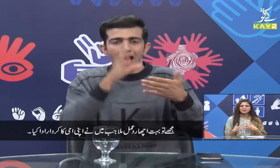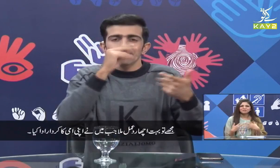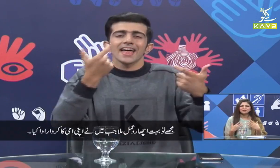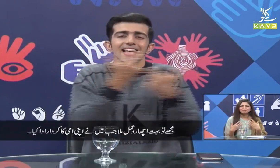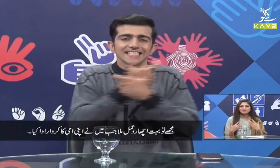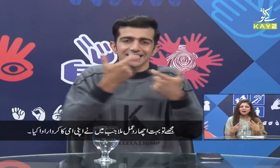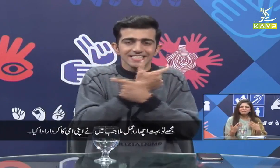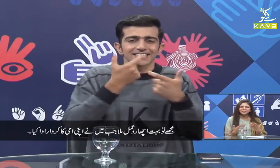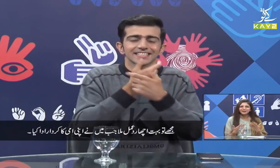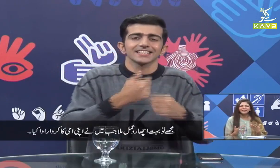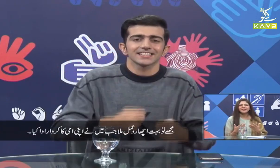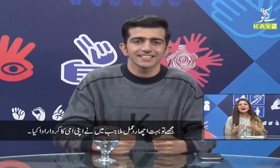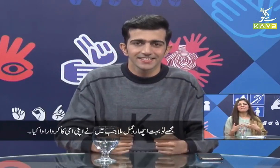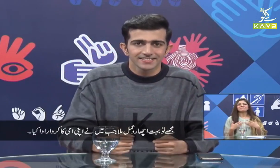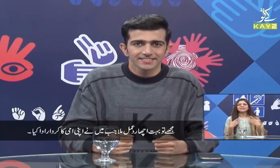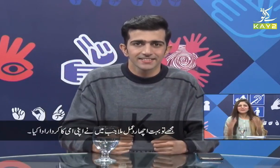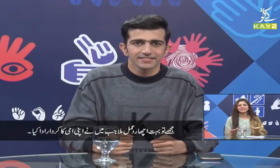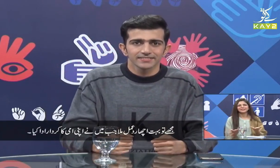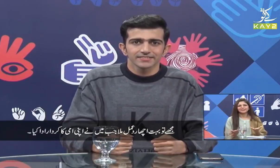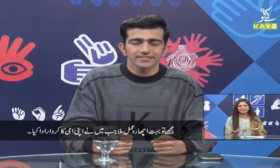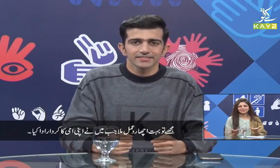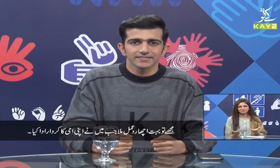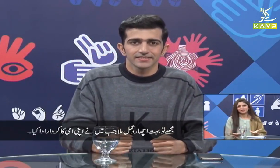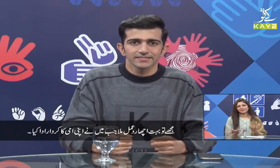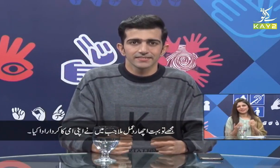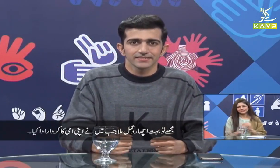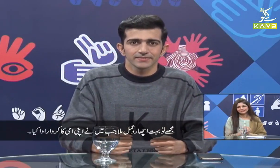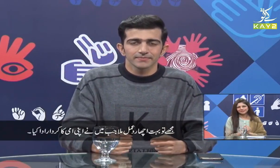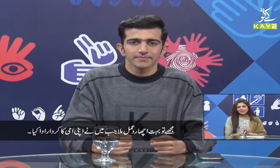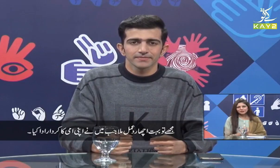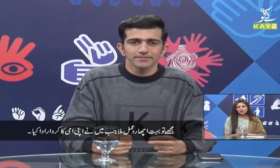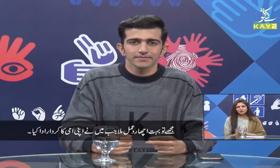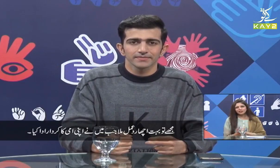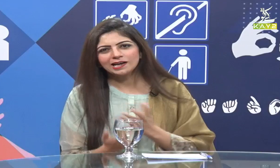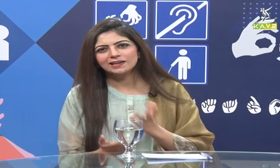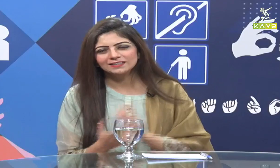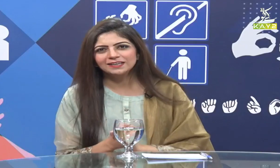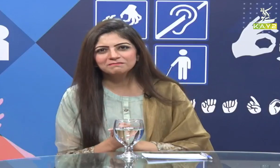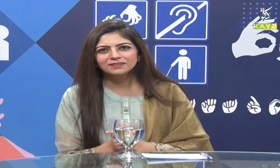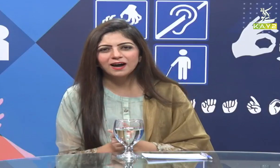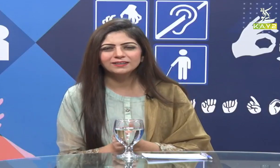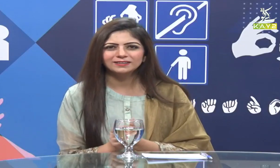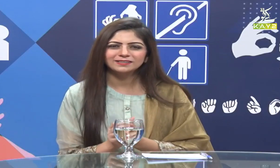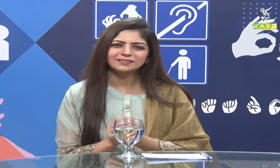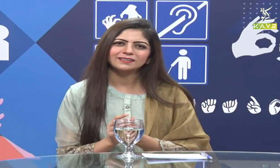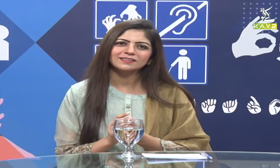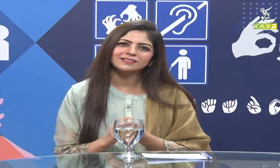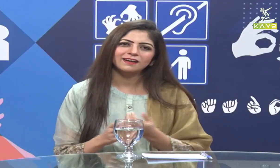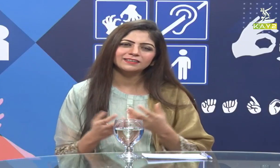अपनी अम्मी का अम्मी बन के कैरेक्टर प्ले किया। तो देखा नाजरीन, हर किसी इंसान की,